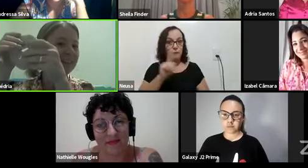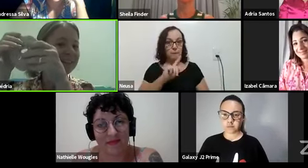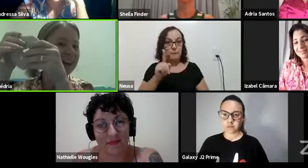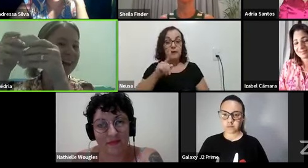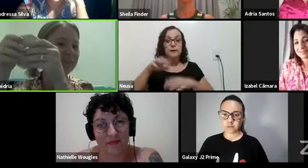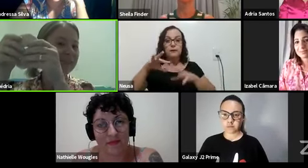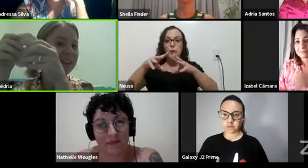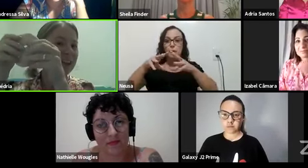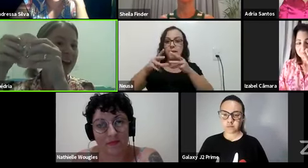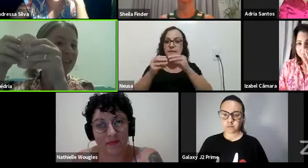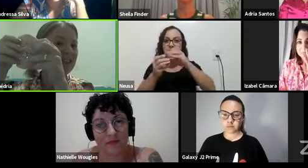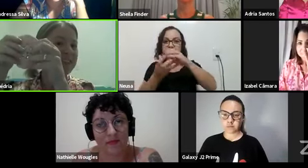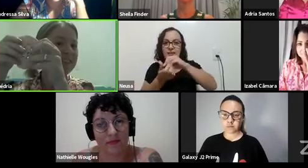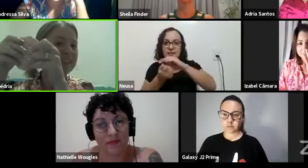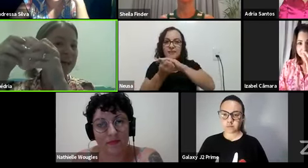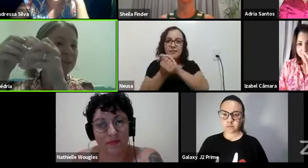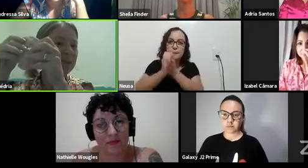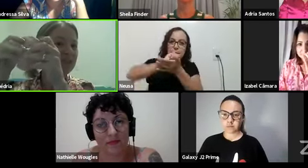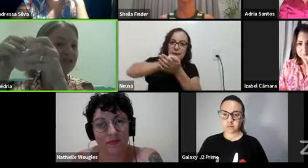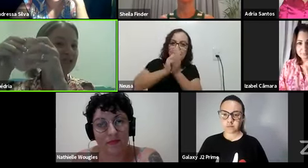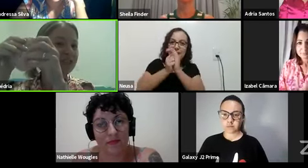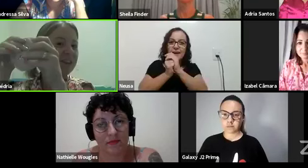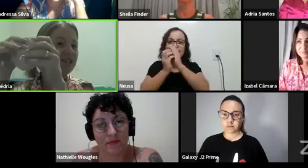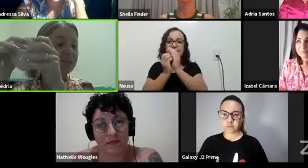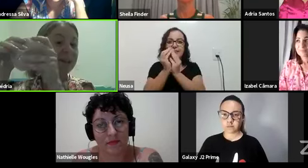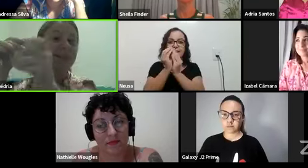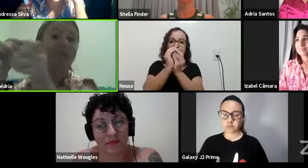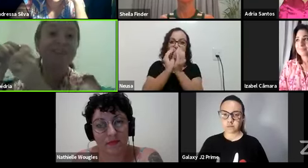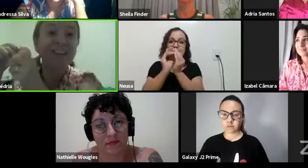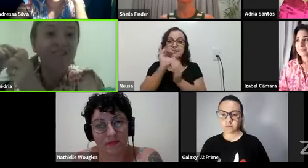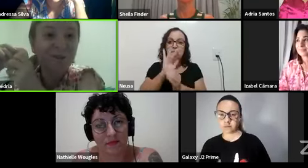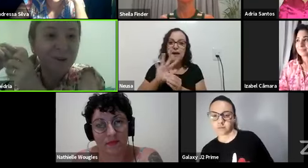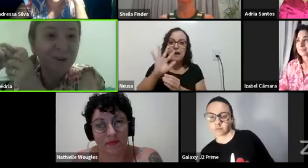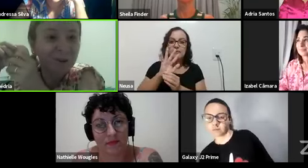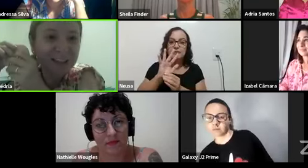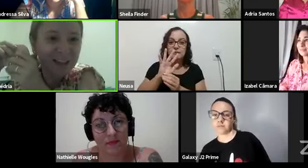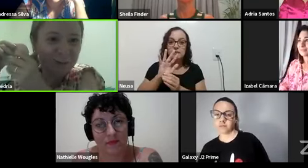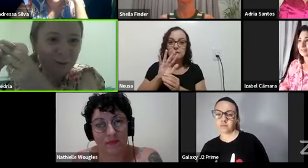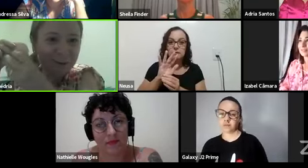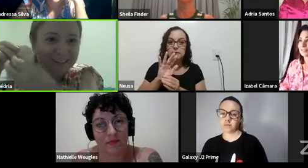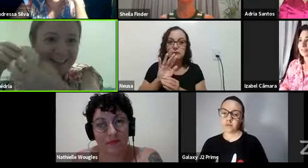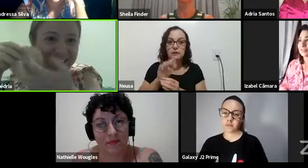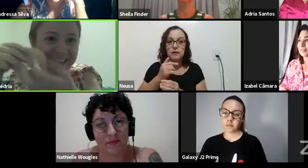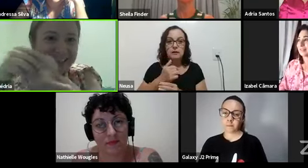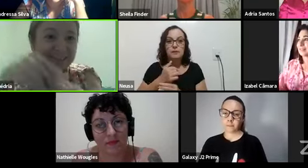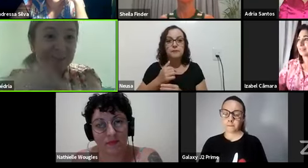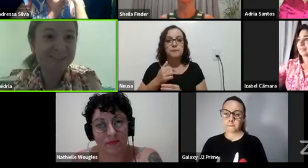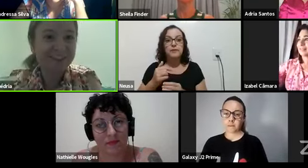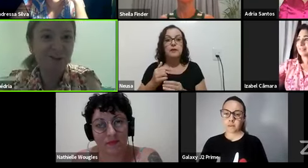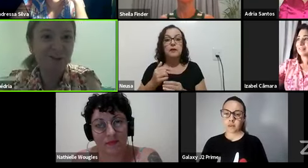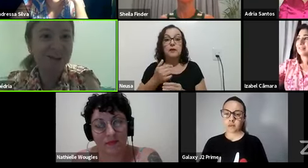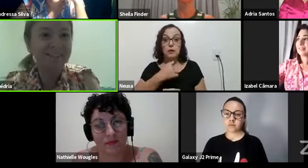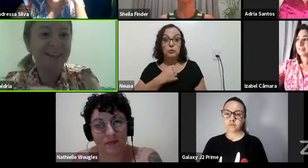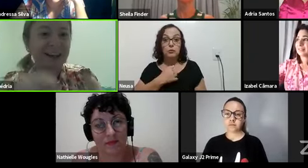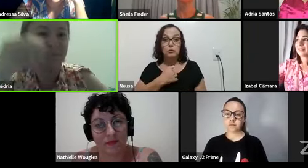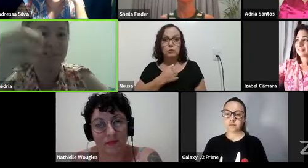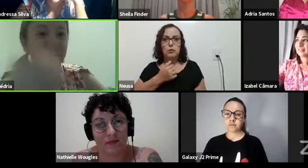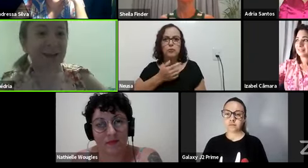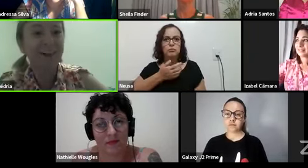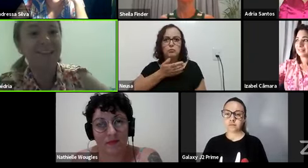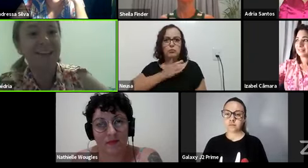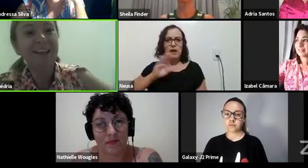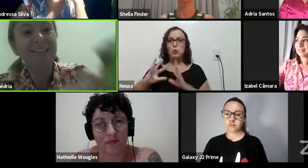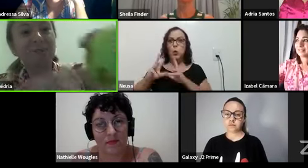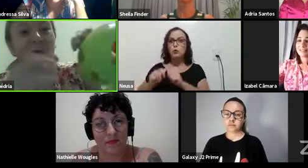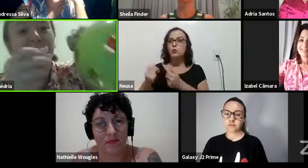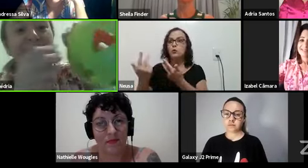que se adaptar, a gente adapta os nossos filhos também. Vejam, eu não quero normalizar. Se eu quisesse normalizá-los,